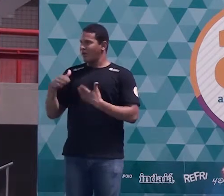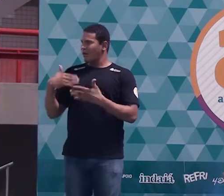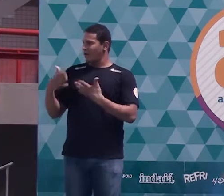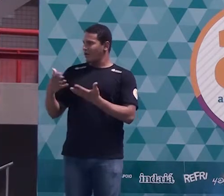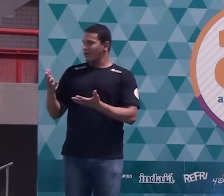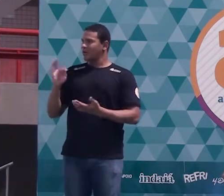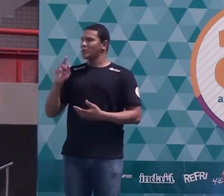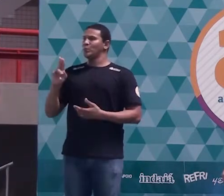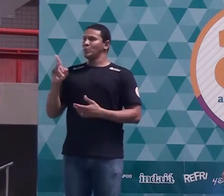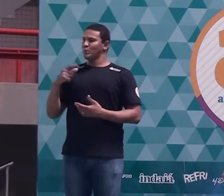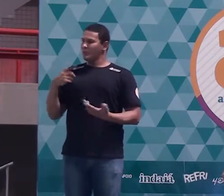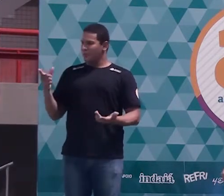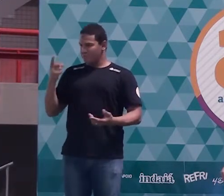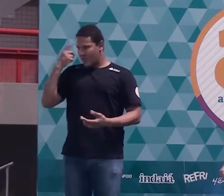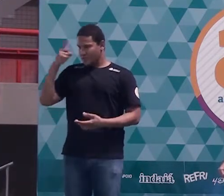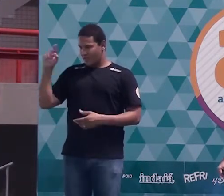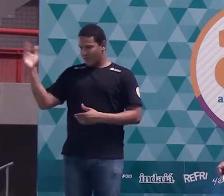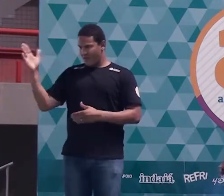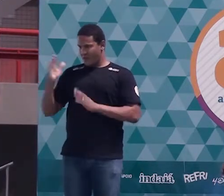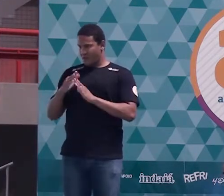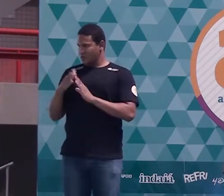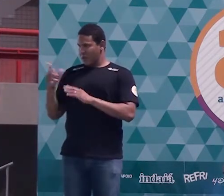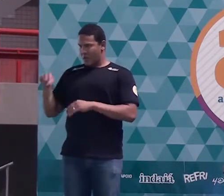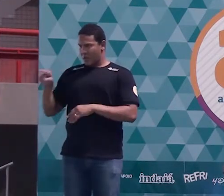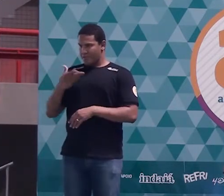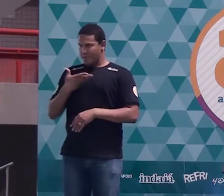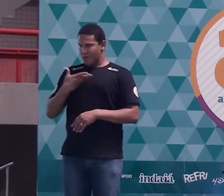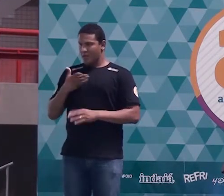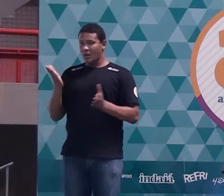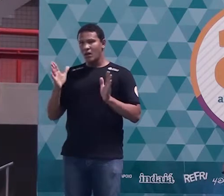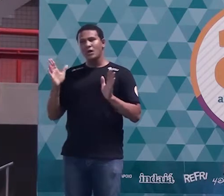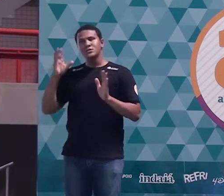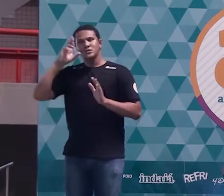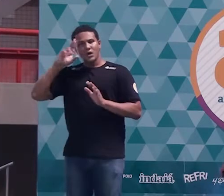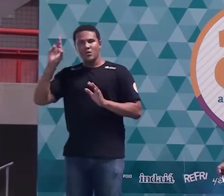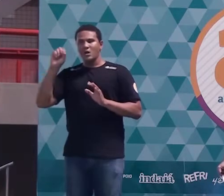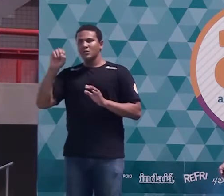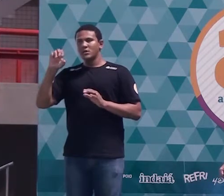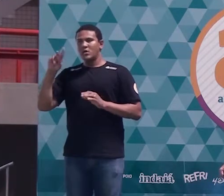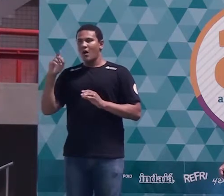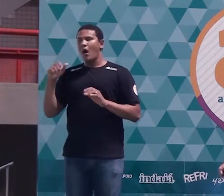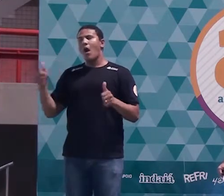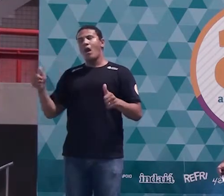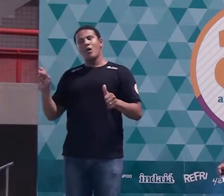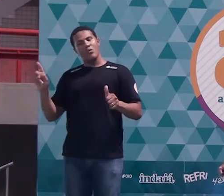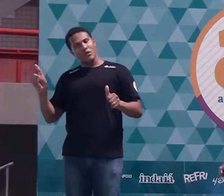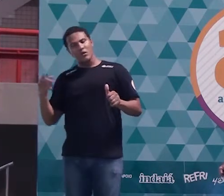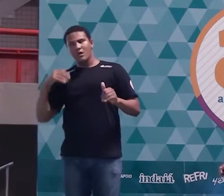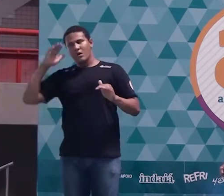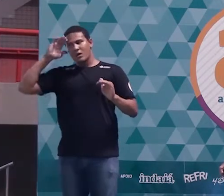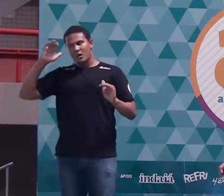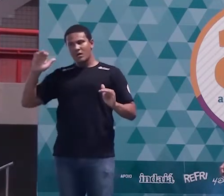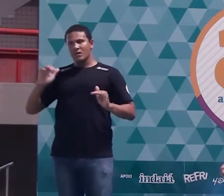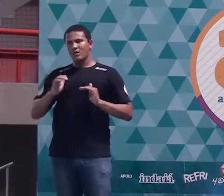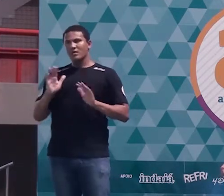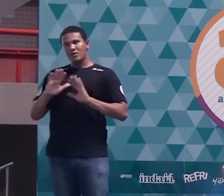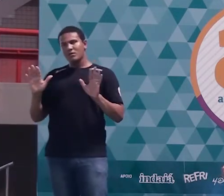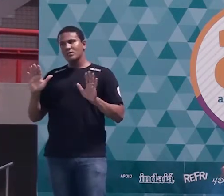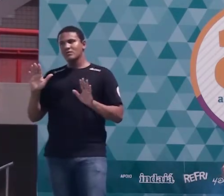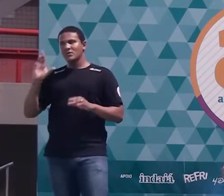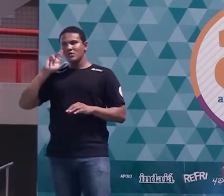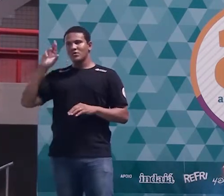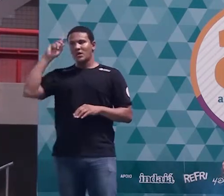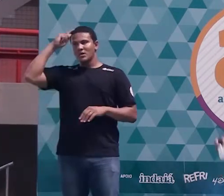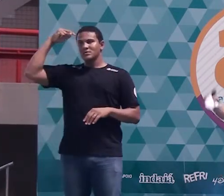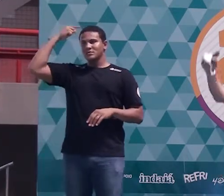está falando com os seus pareceres, não. Aí a gente chama de senhor. Aí eles ficam satisfeitos, por quê? Porque o Senhor é santo,